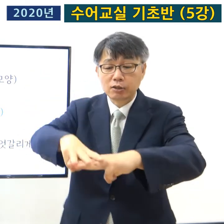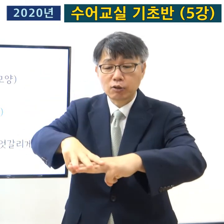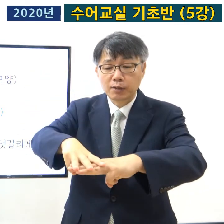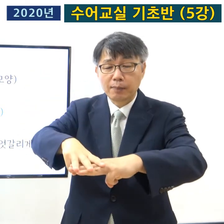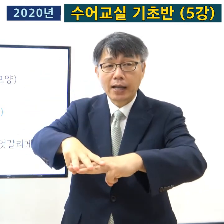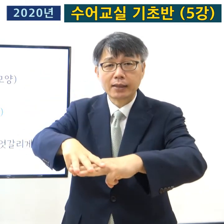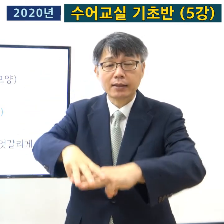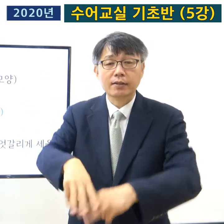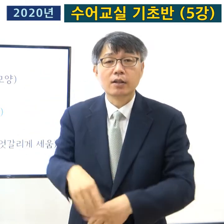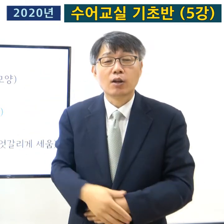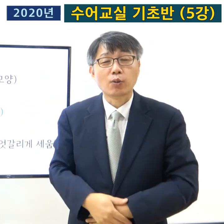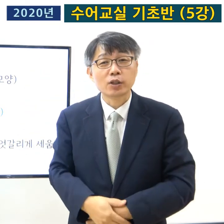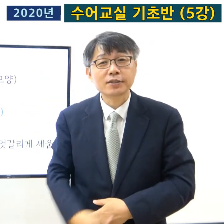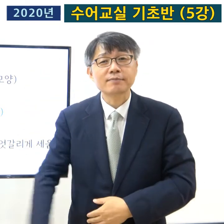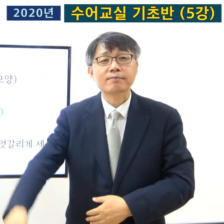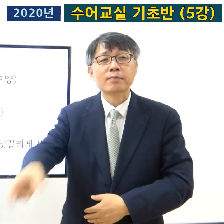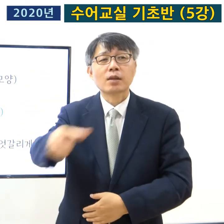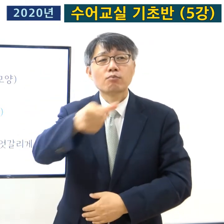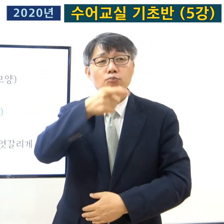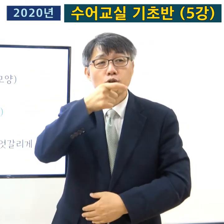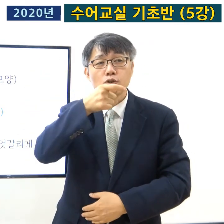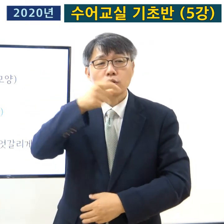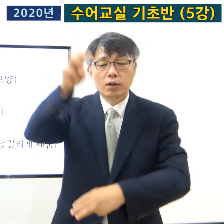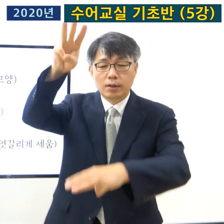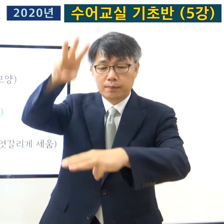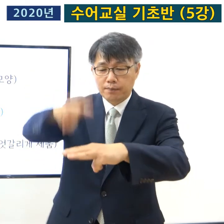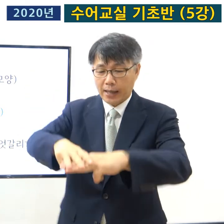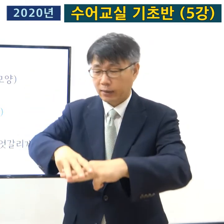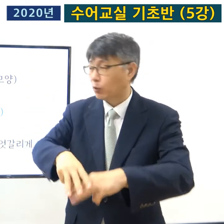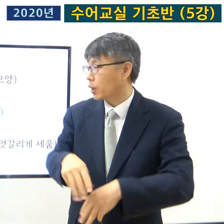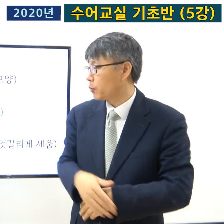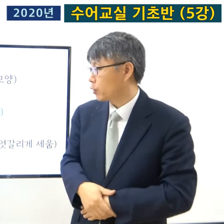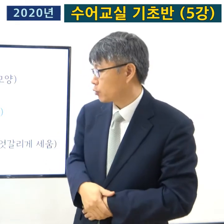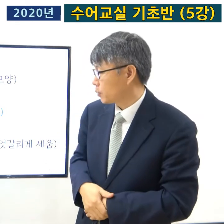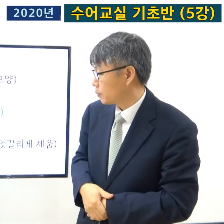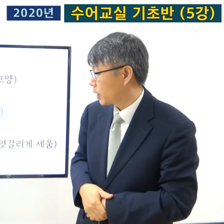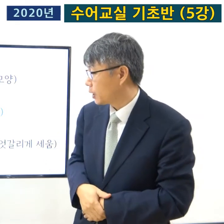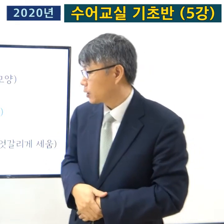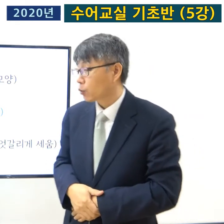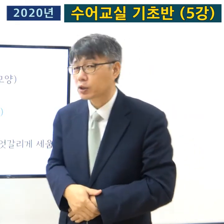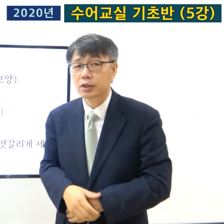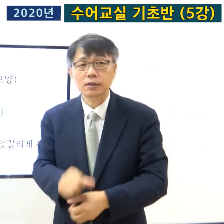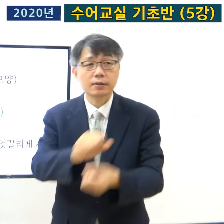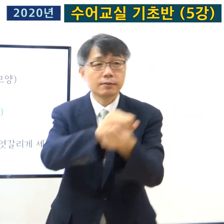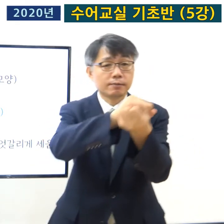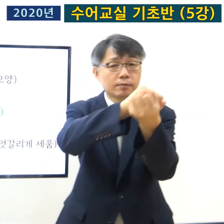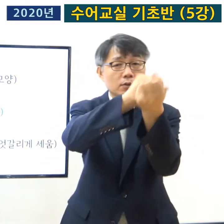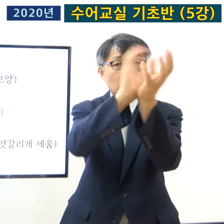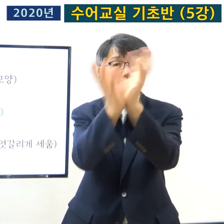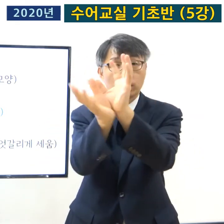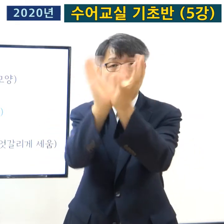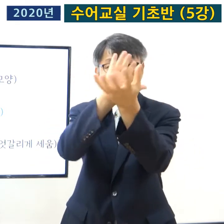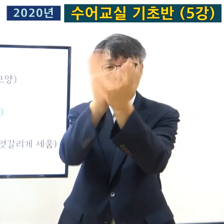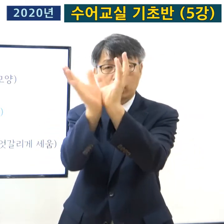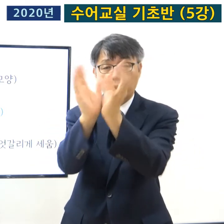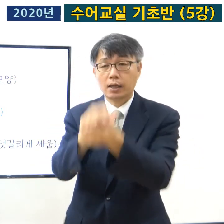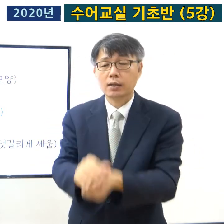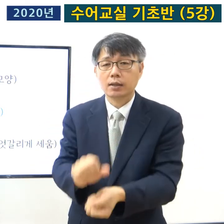겁니다. 밭. 노는 물, 밭 이렇게 표현해 주시면 됩니다. 꽃은 꽃 이렇게.